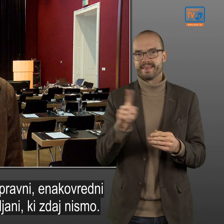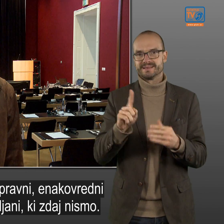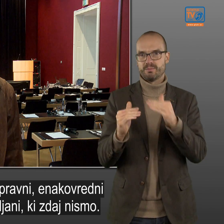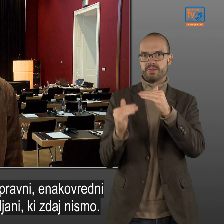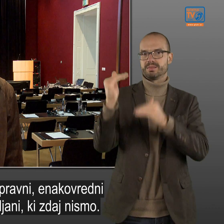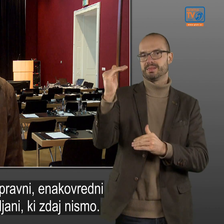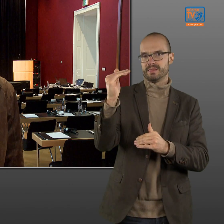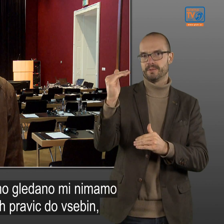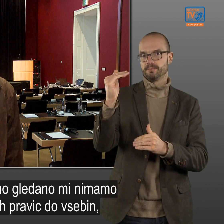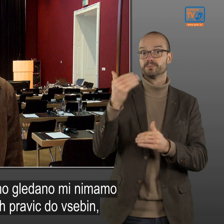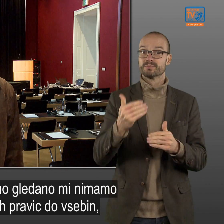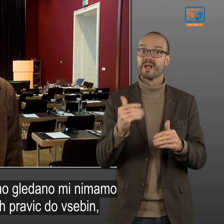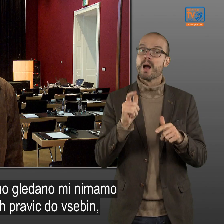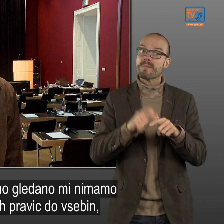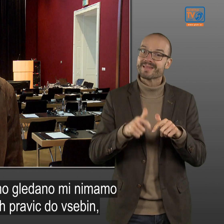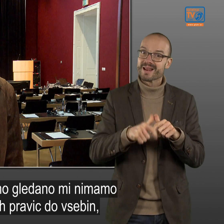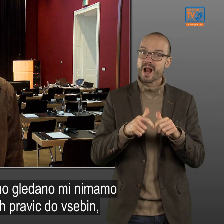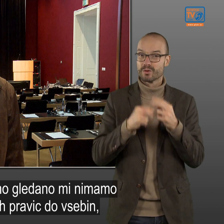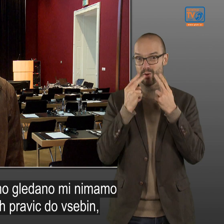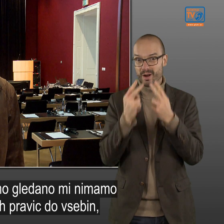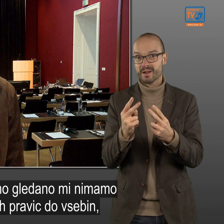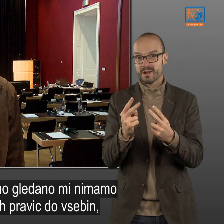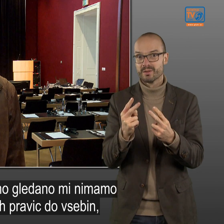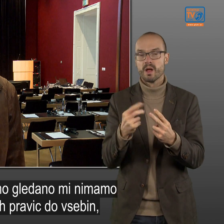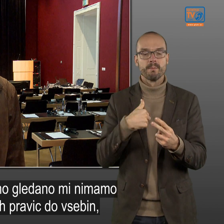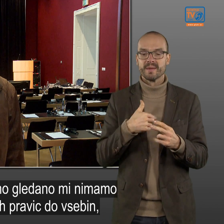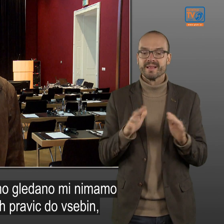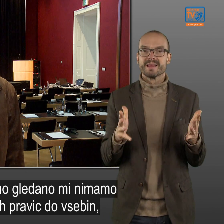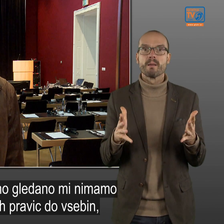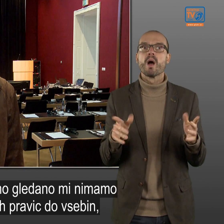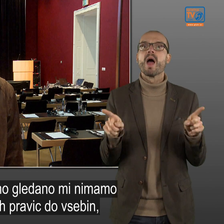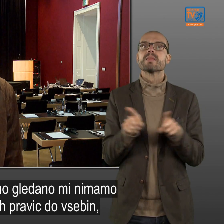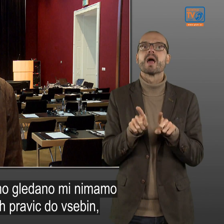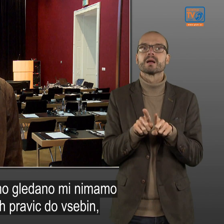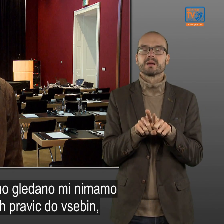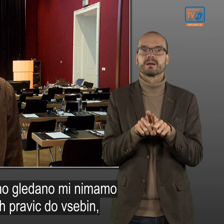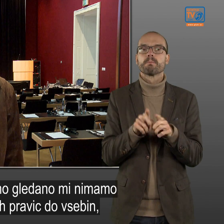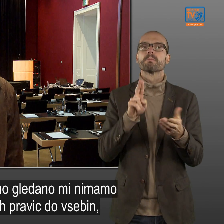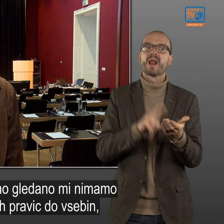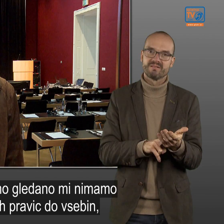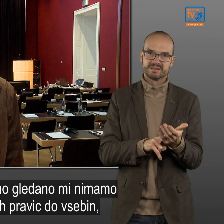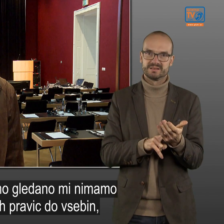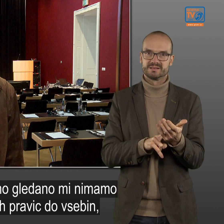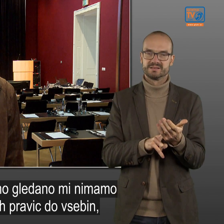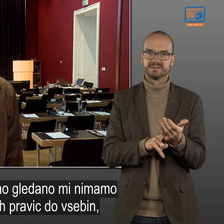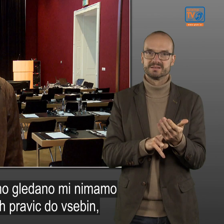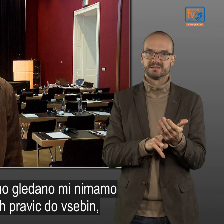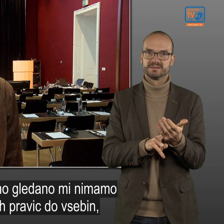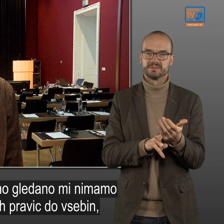nismo. Se pravi, materialno gledano mi nimamo enakih pravic